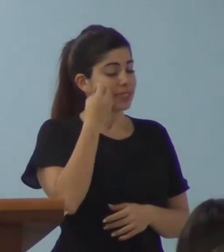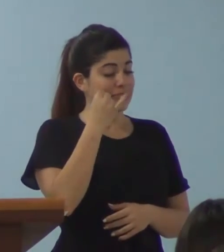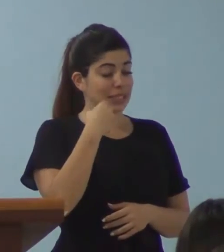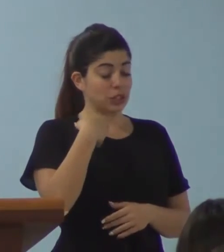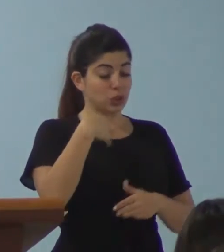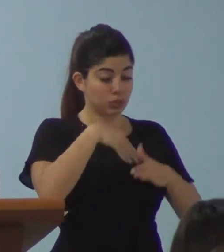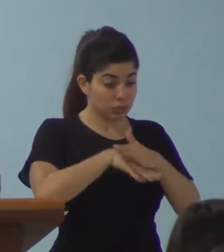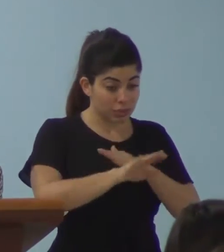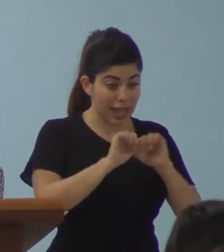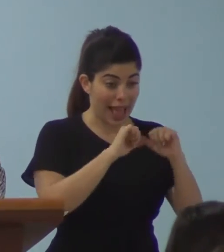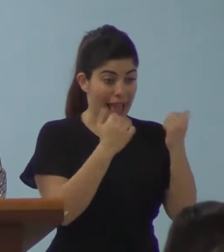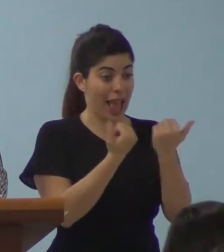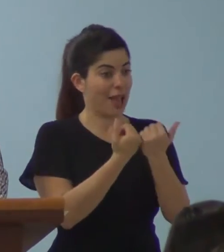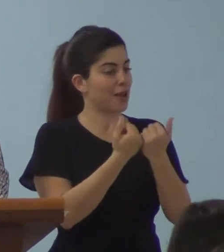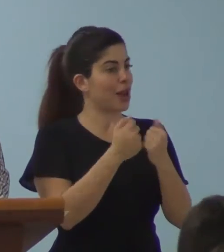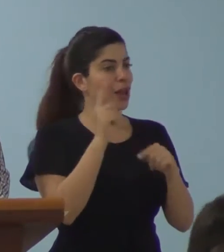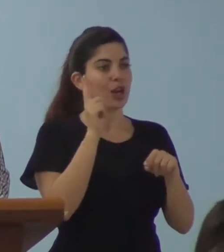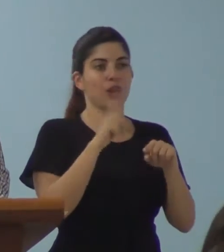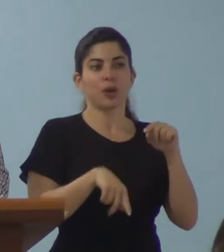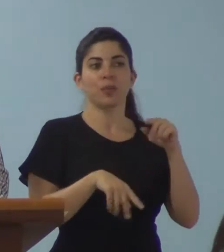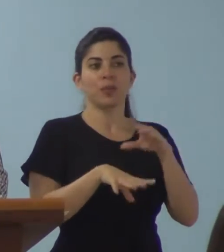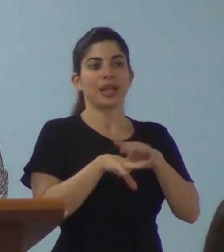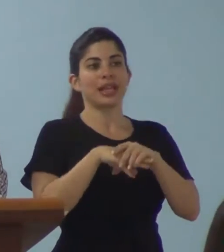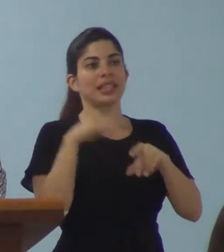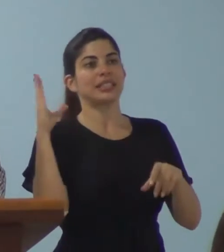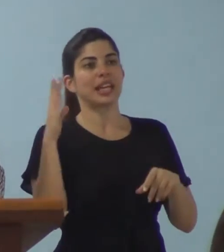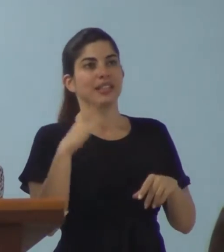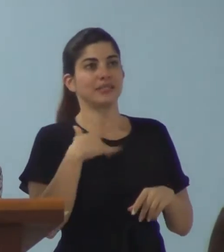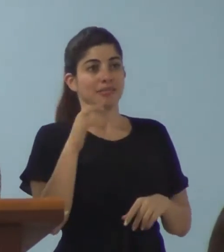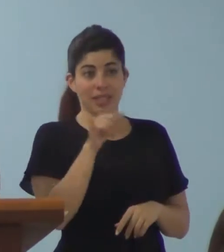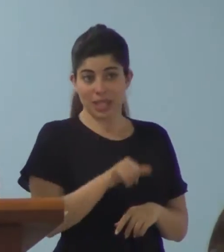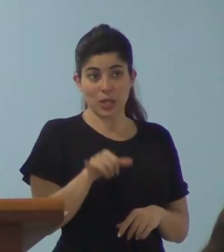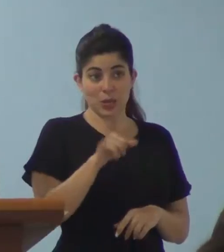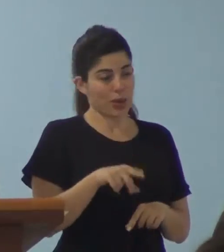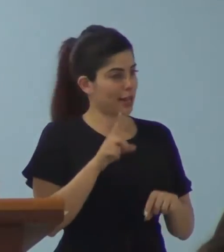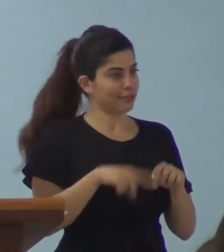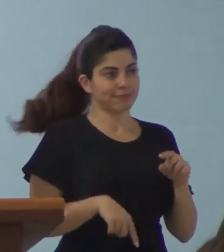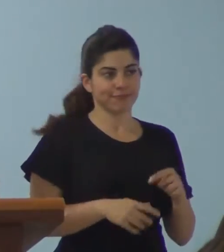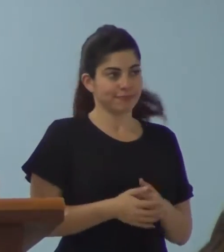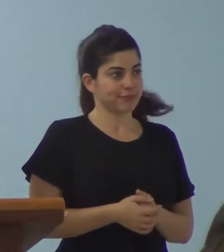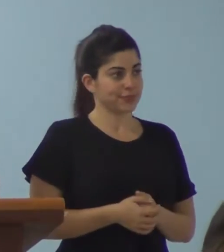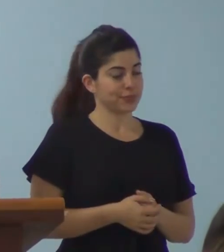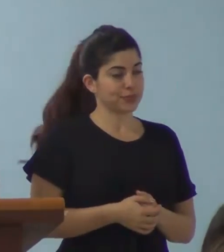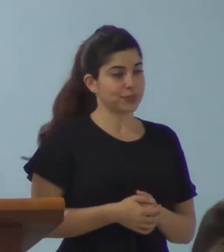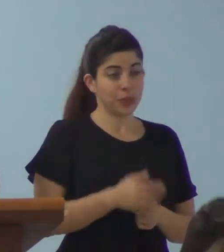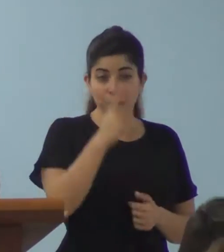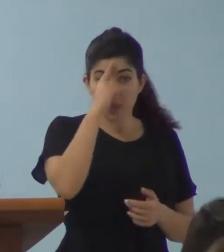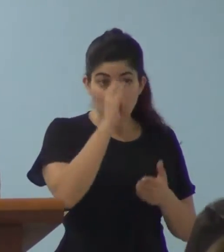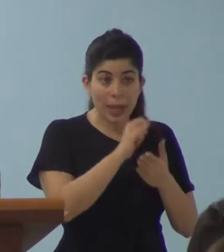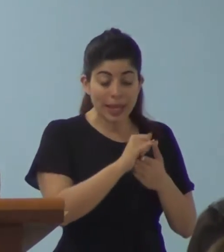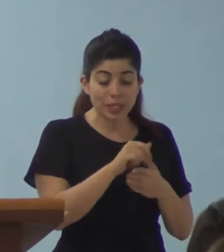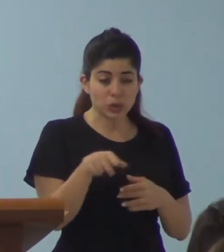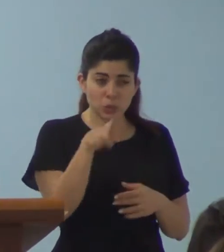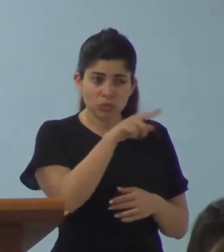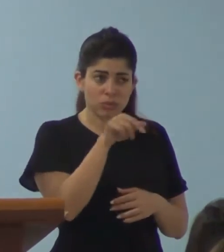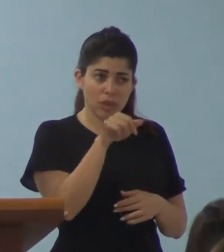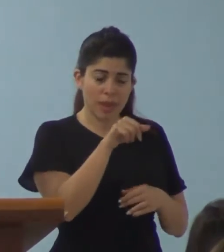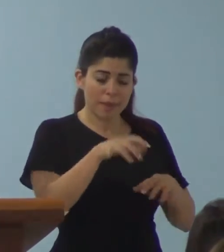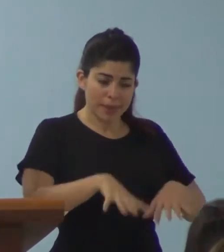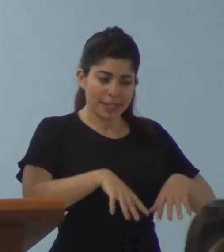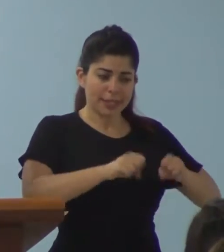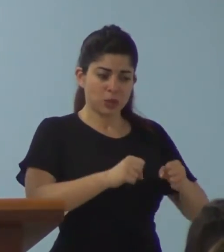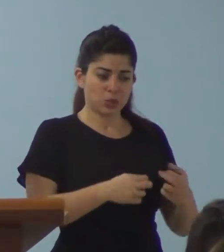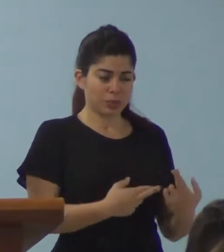entra a un aula no puede salir siendo igual. En consecuencia, asumen también ustedes